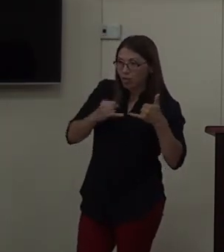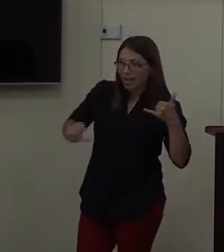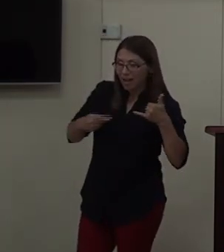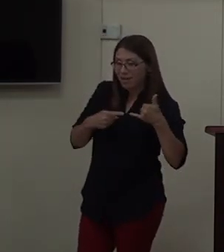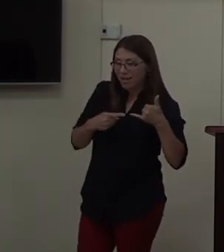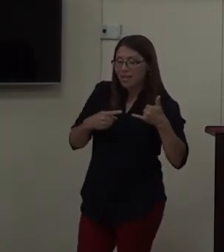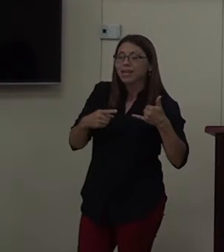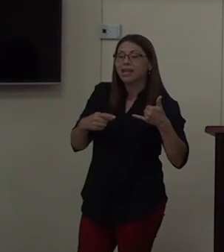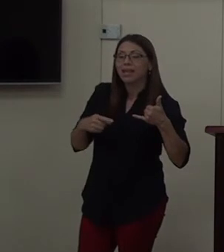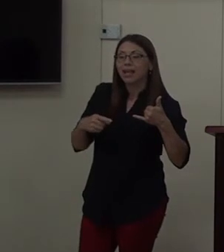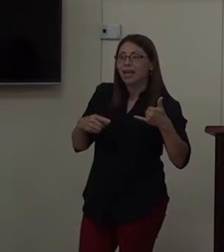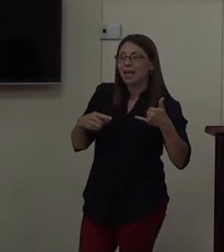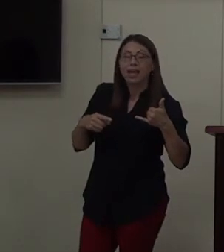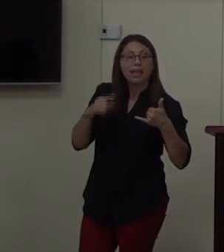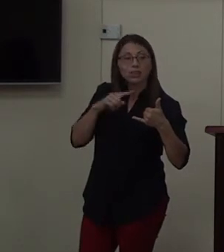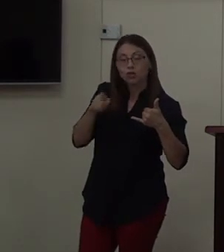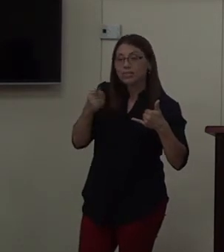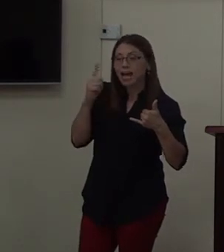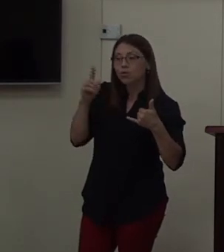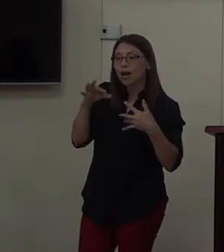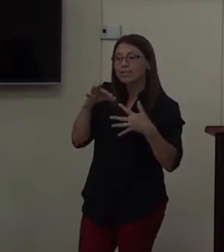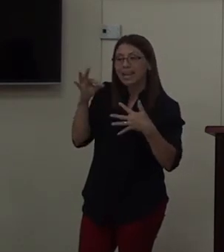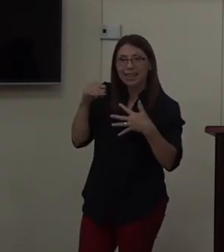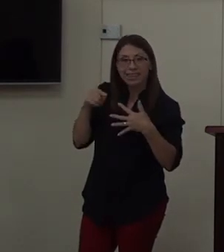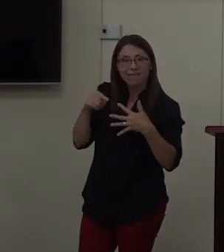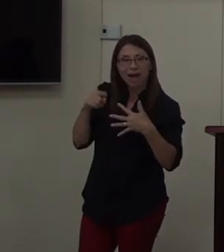está esta alternativa de generar